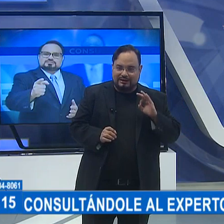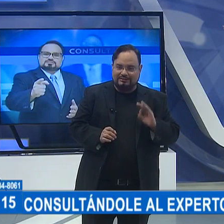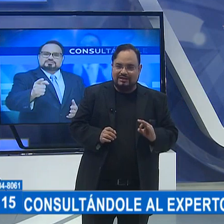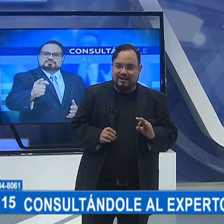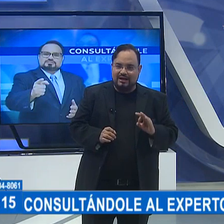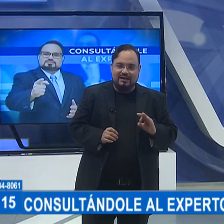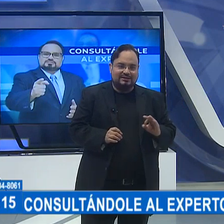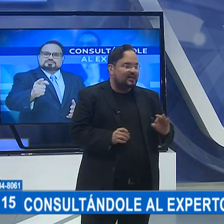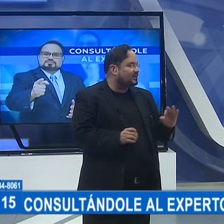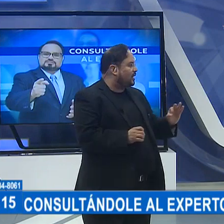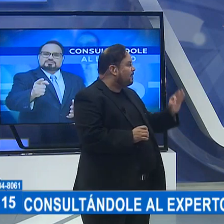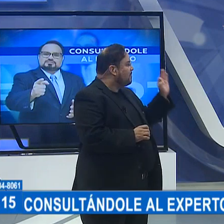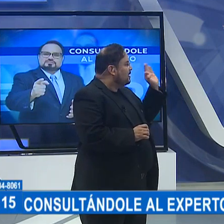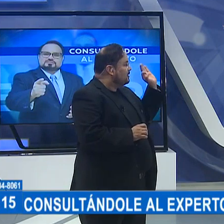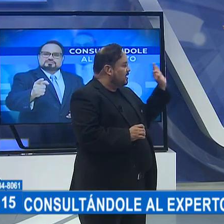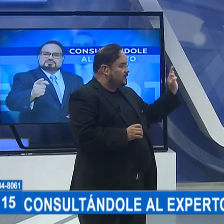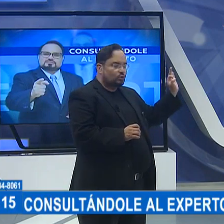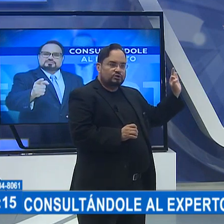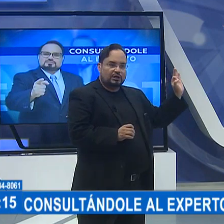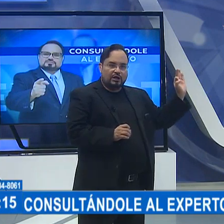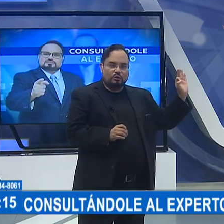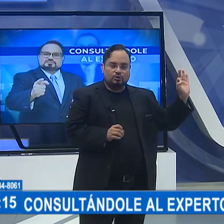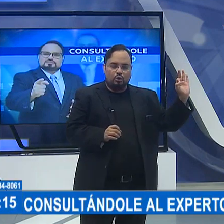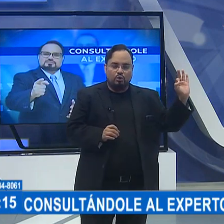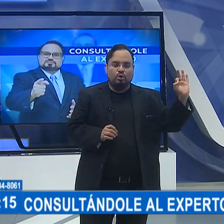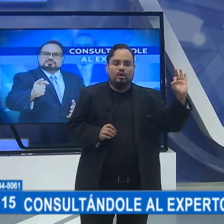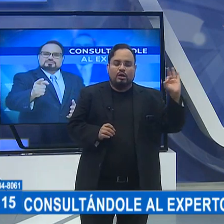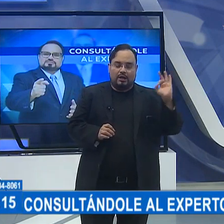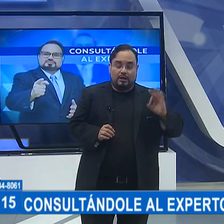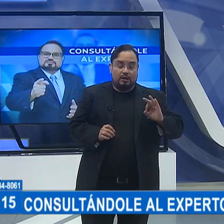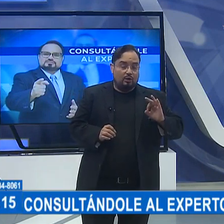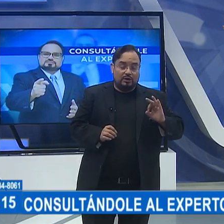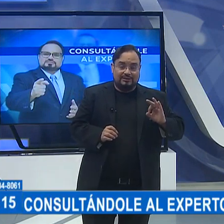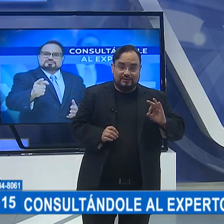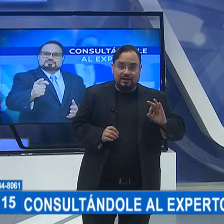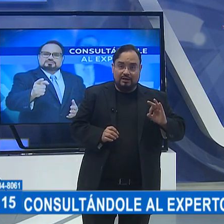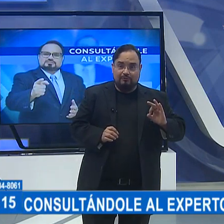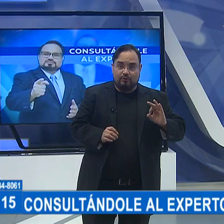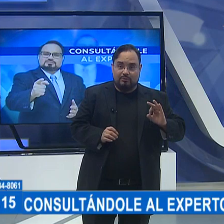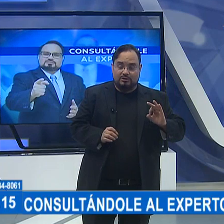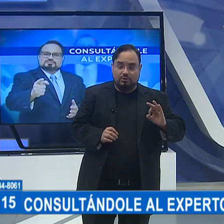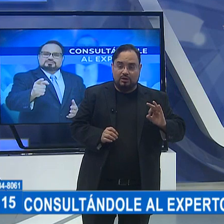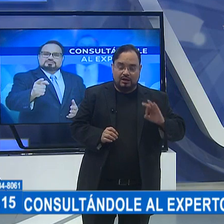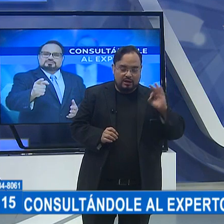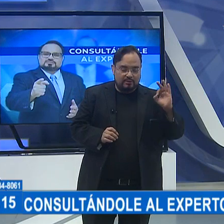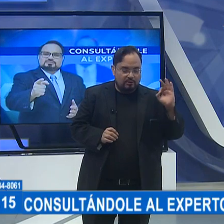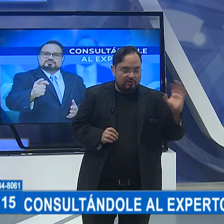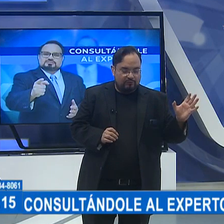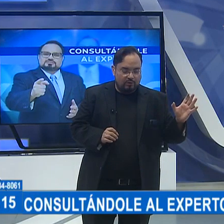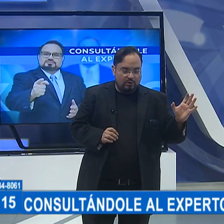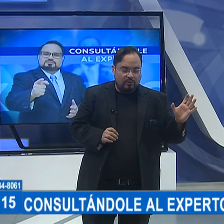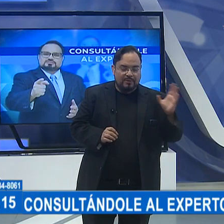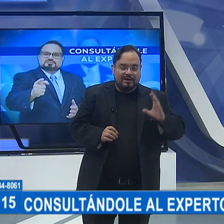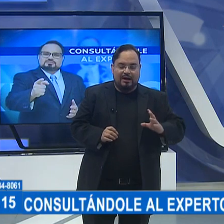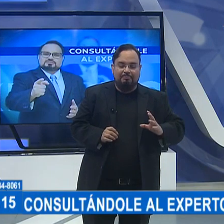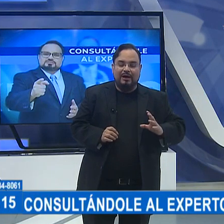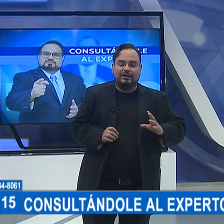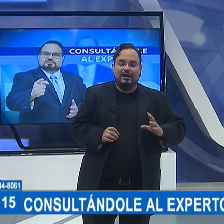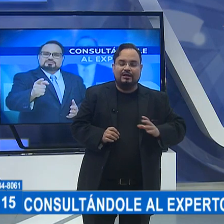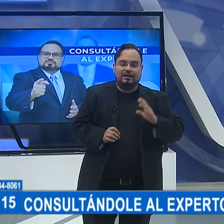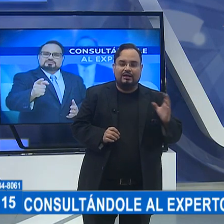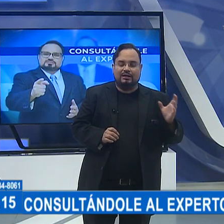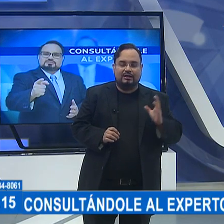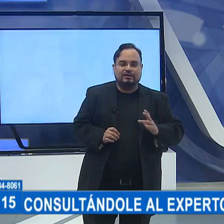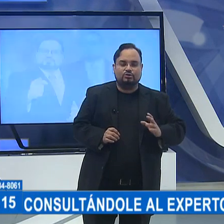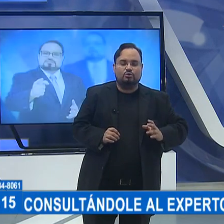investigación catastral exacta de esos terrenos con lo que se tenga de información, el libro, el folio, la